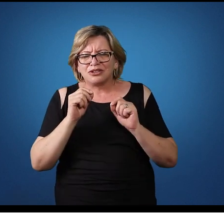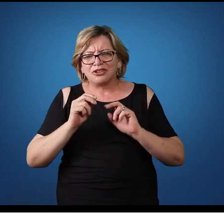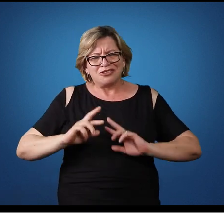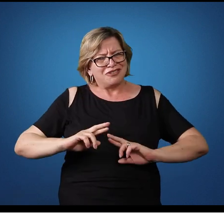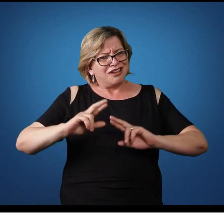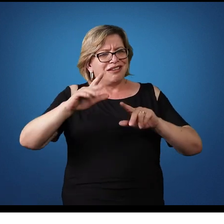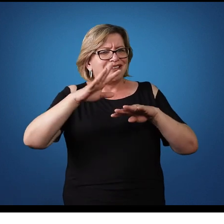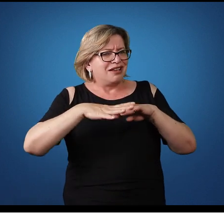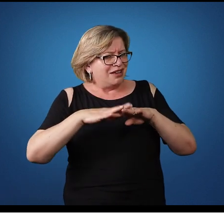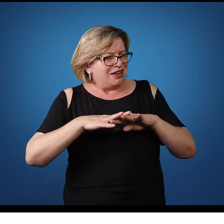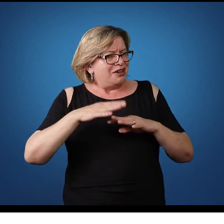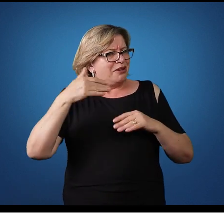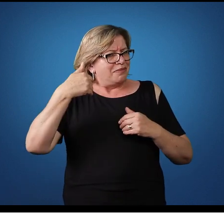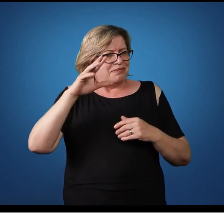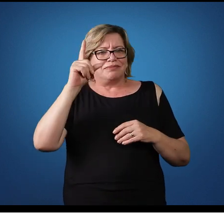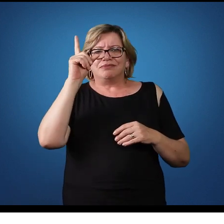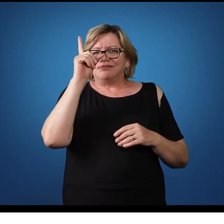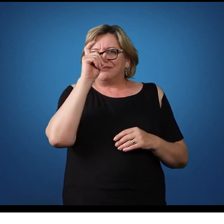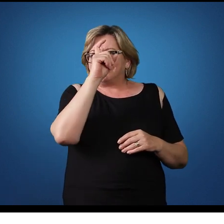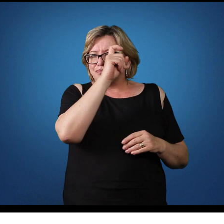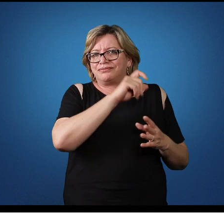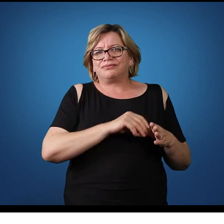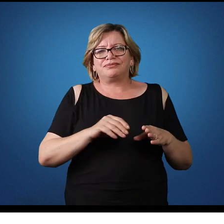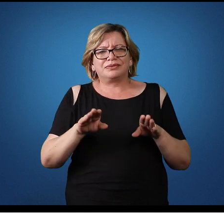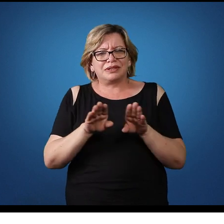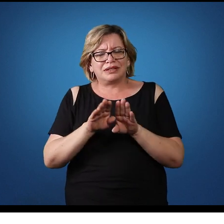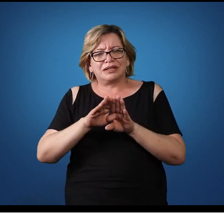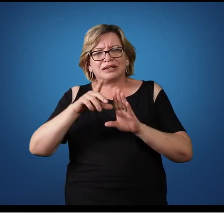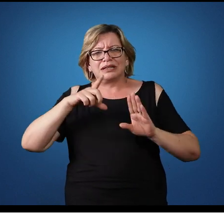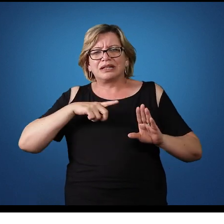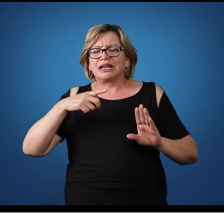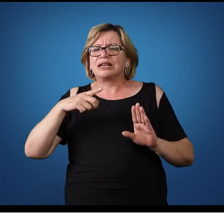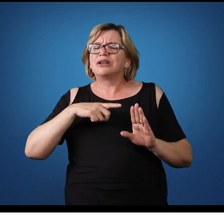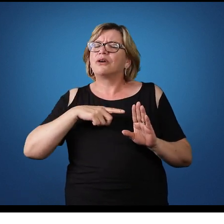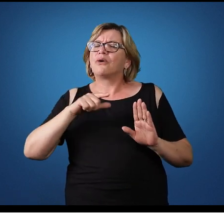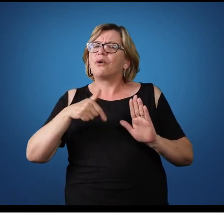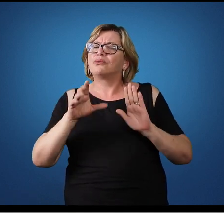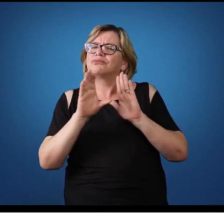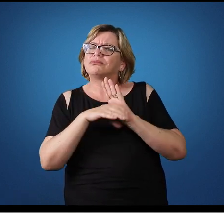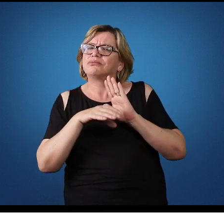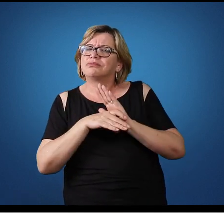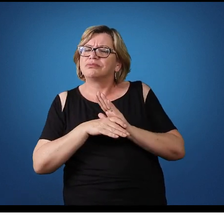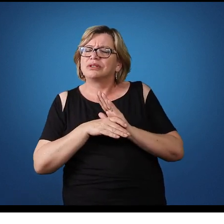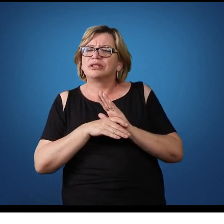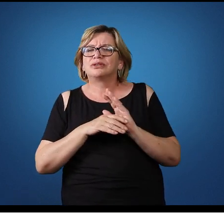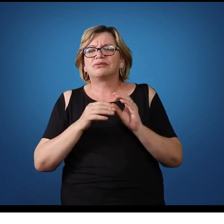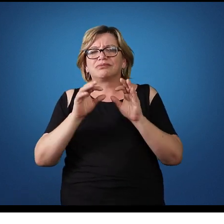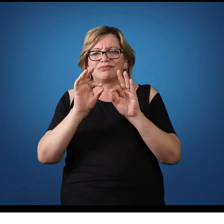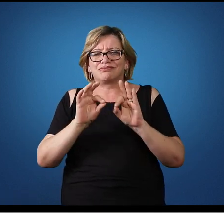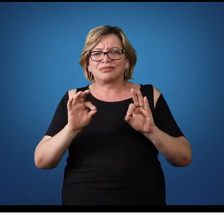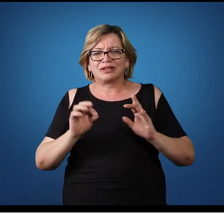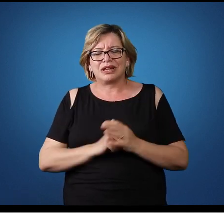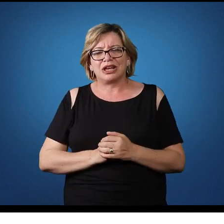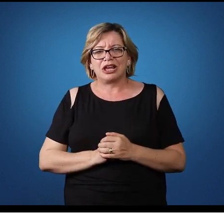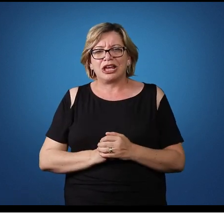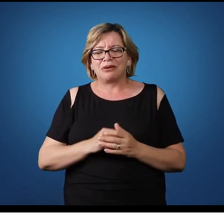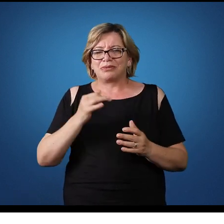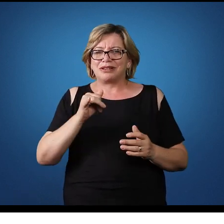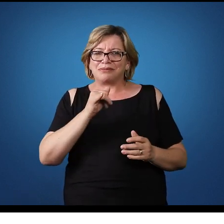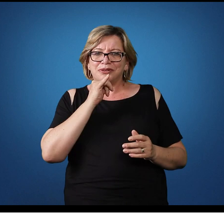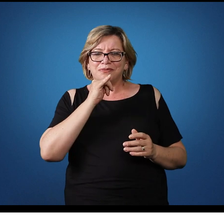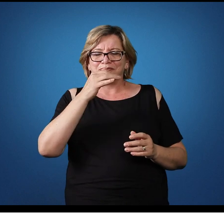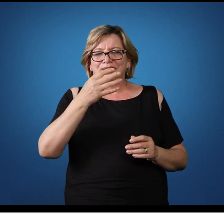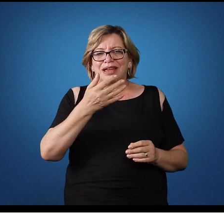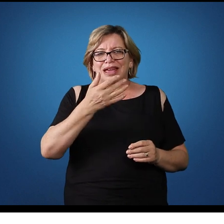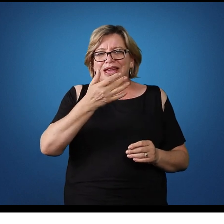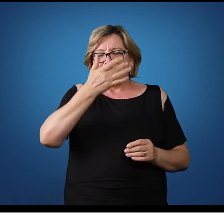matemáticos. Considere uma outra definição que é bastante comum, que você já deve ter ouvido. Definir homem como animal racional, como